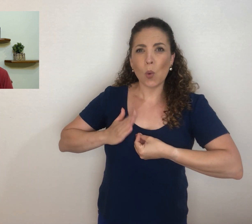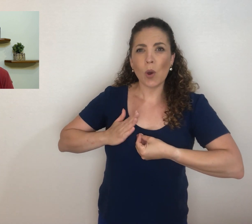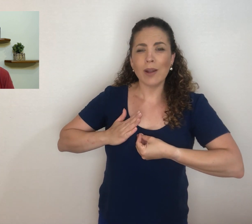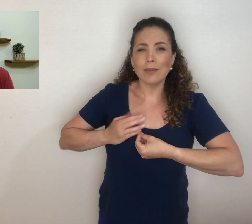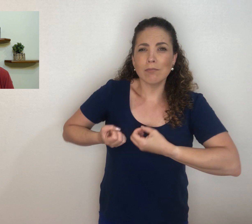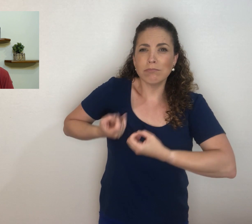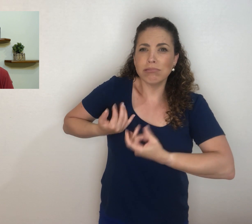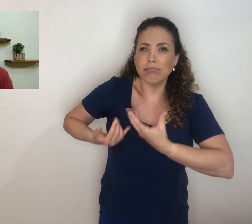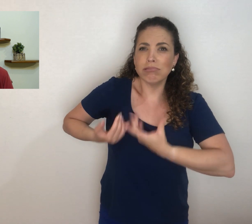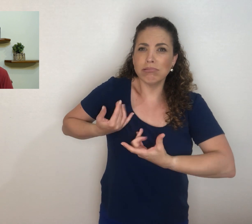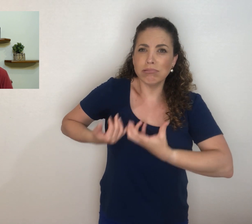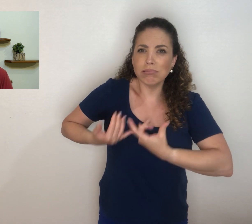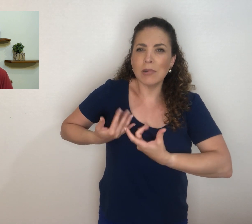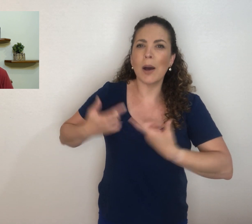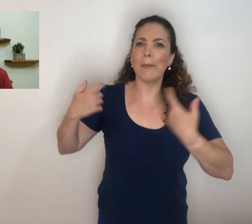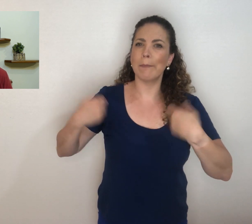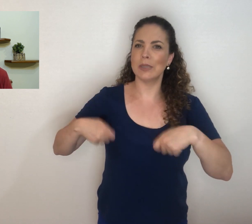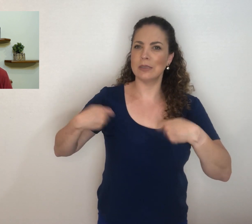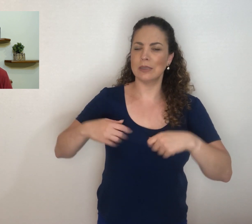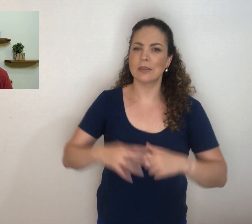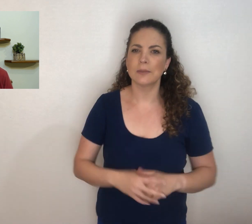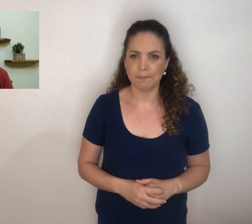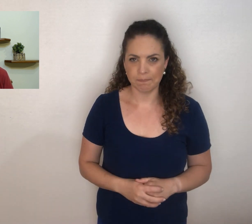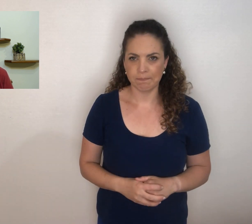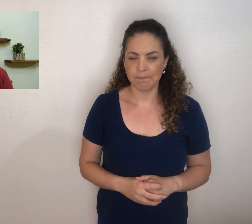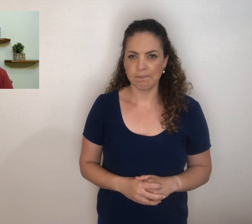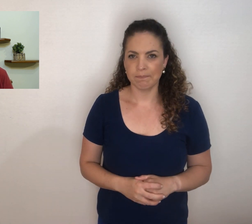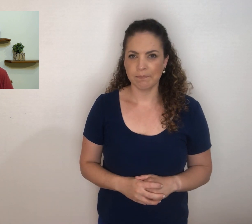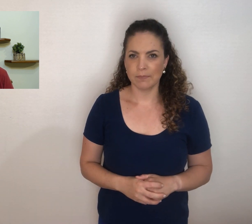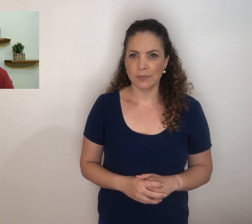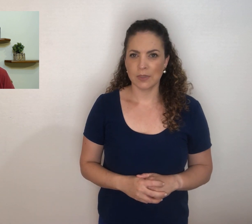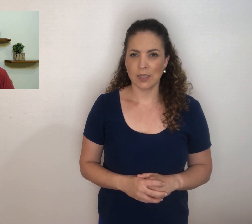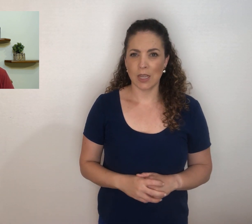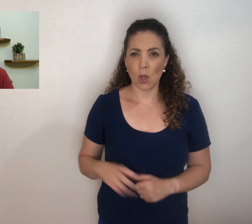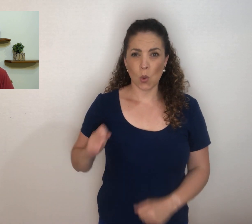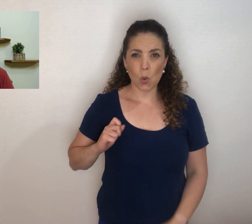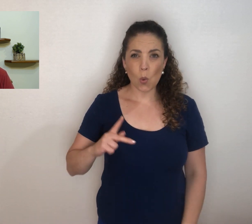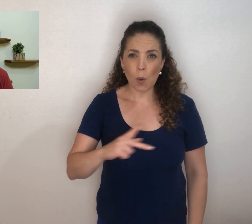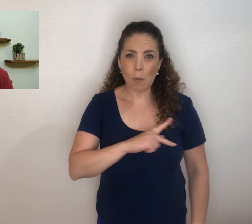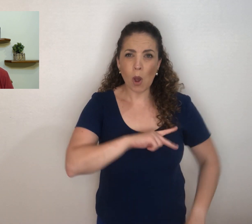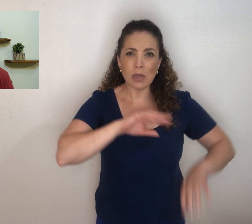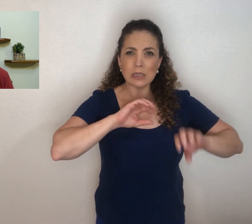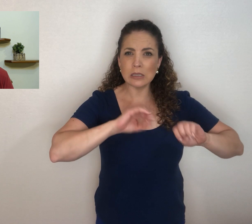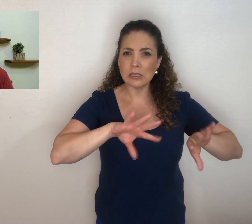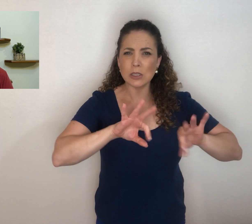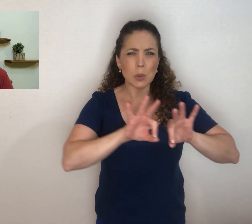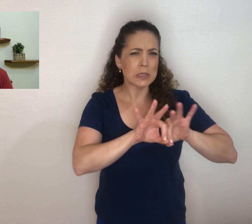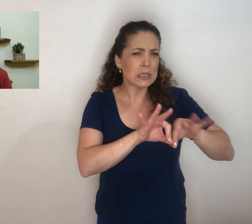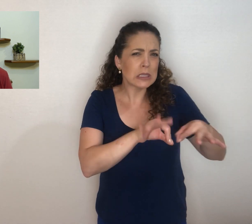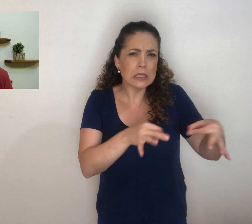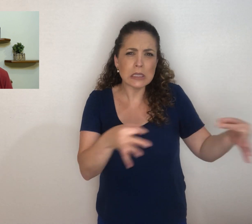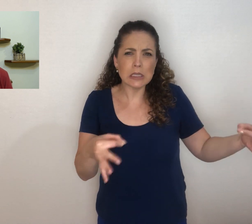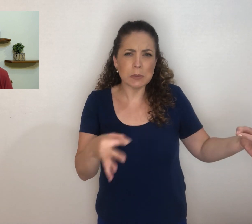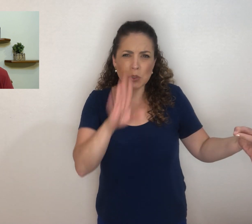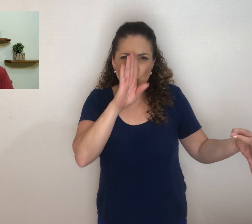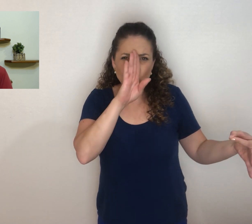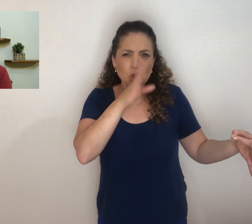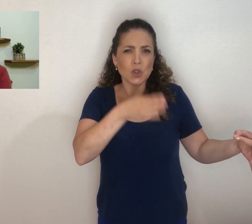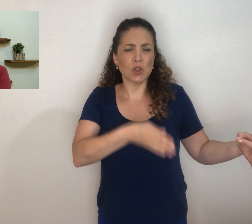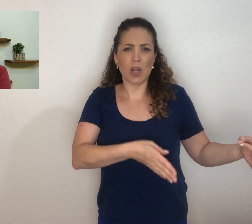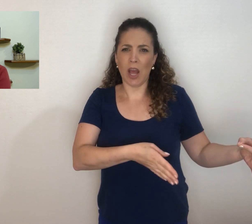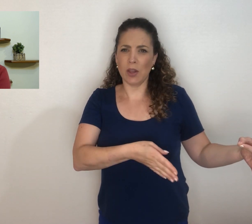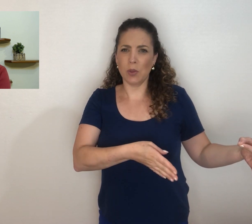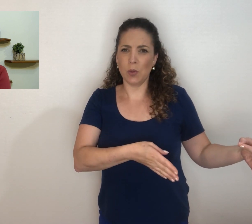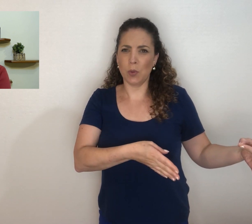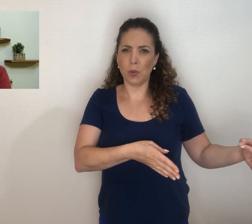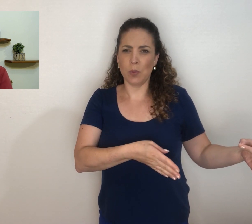Como a gente disse também, irmãos, o ensino deles também é muito simples e direto, como